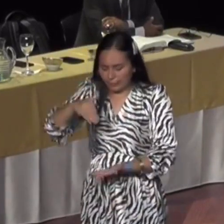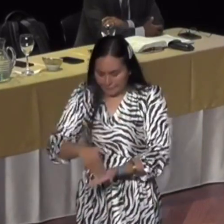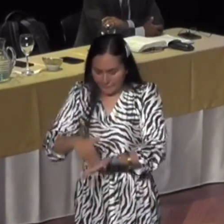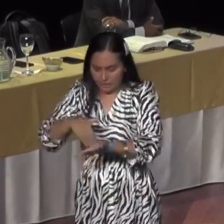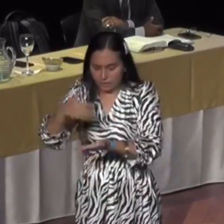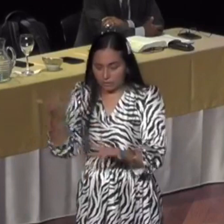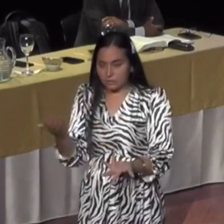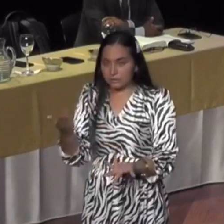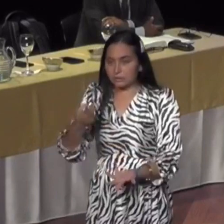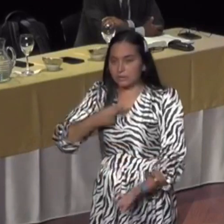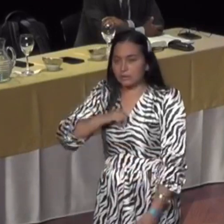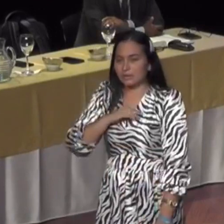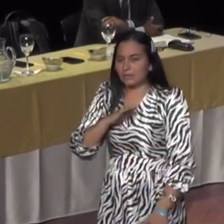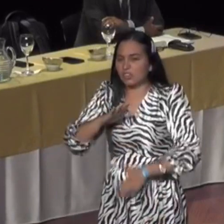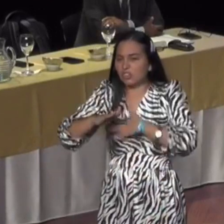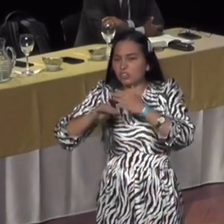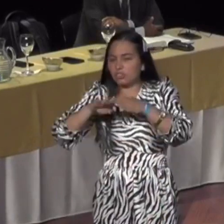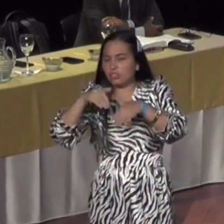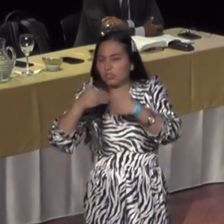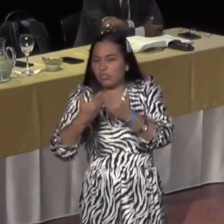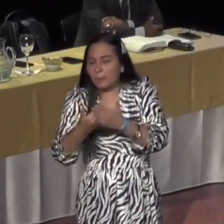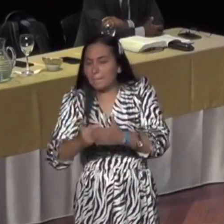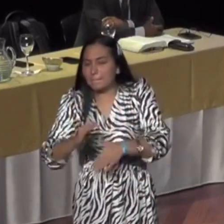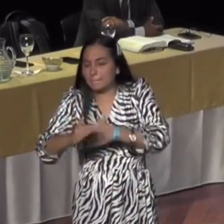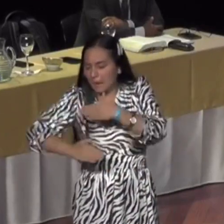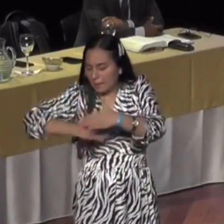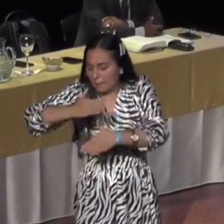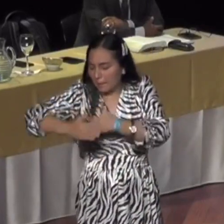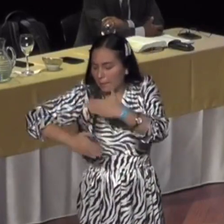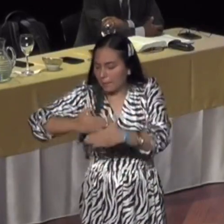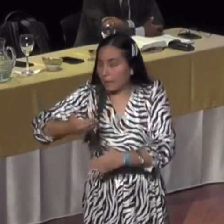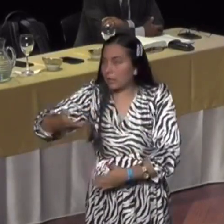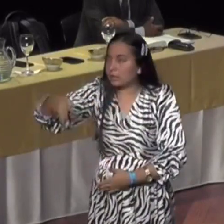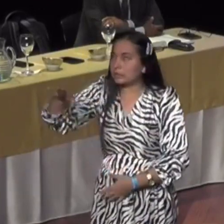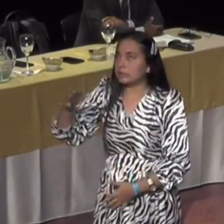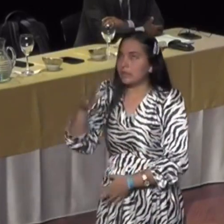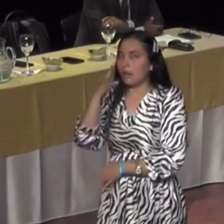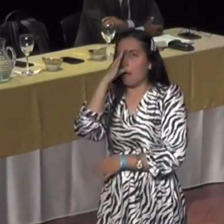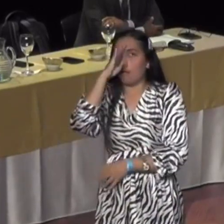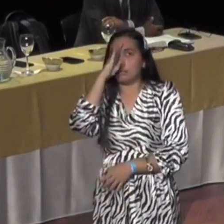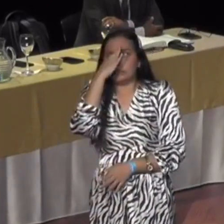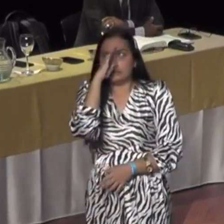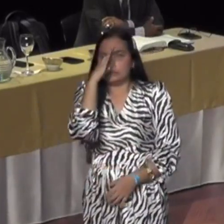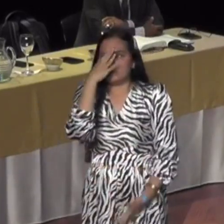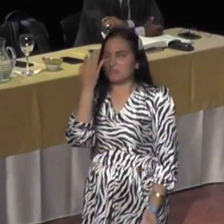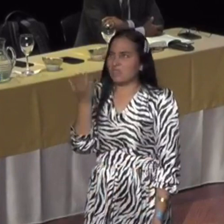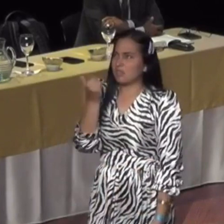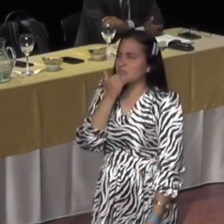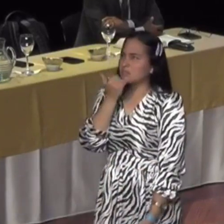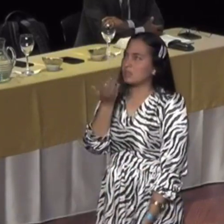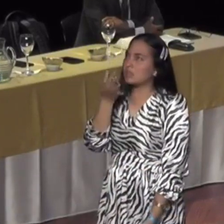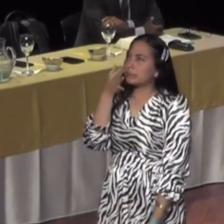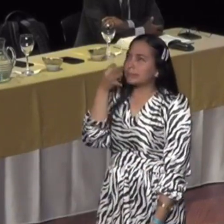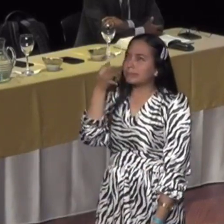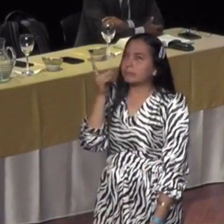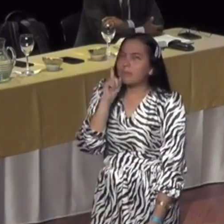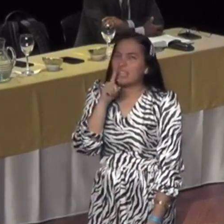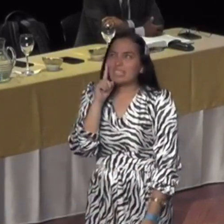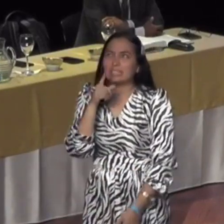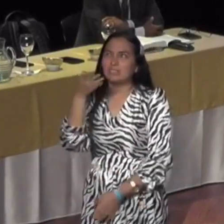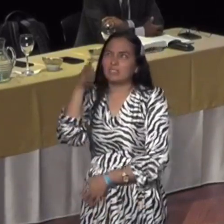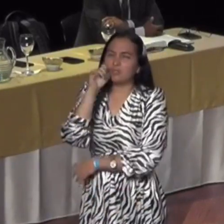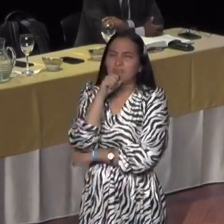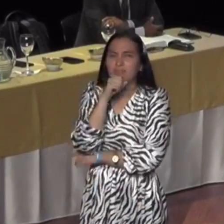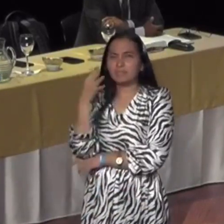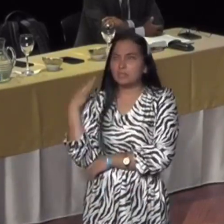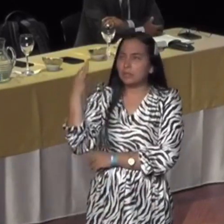muchos pasamos, como que ponemos en tela de juicio si Dios nos llamó, será verdad que lo que me dijo el pastor,